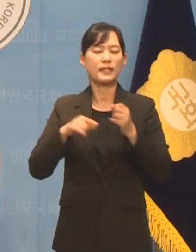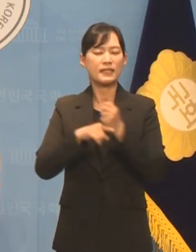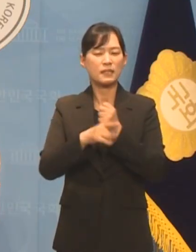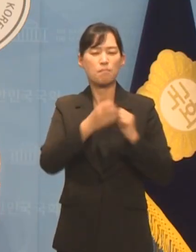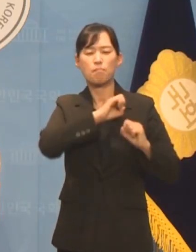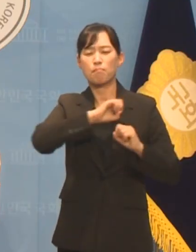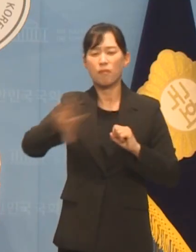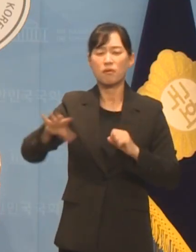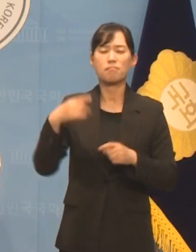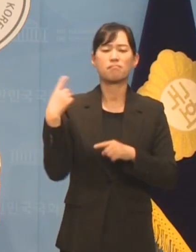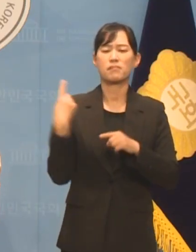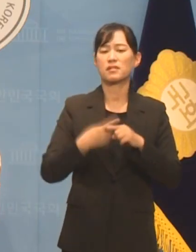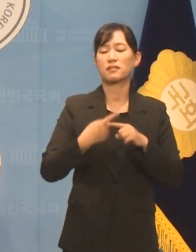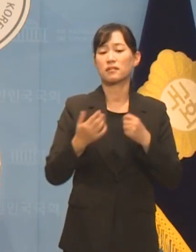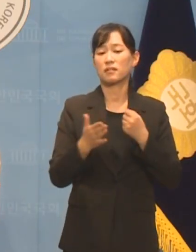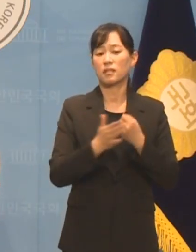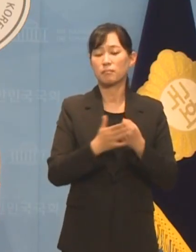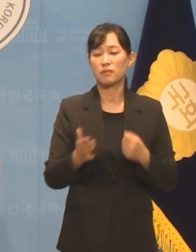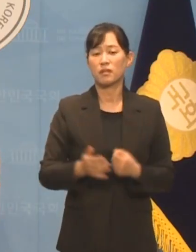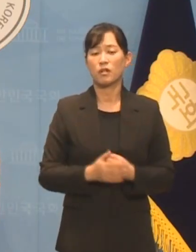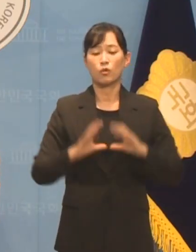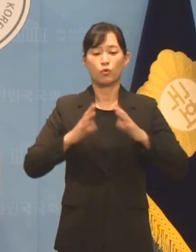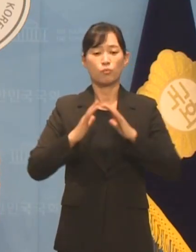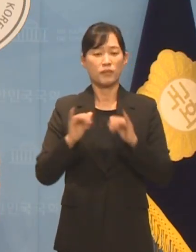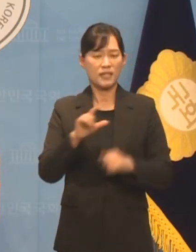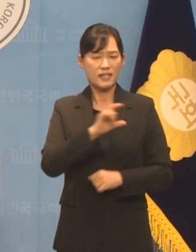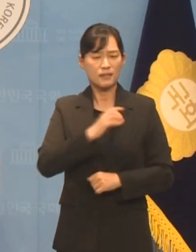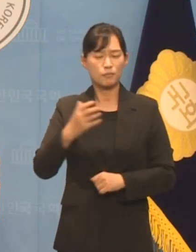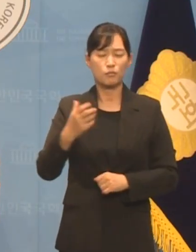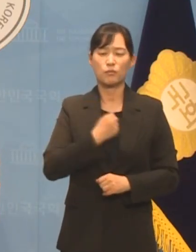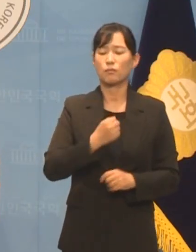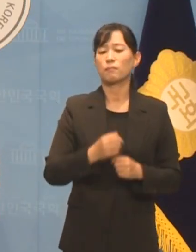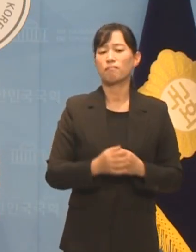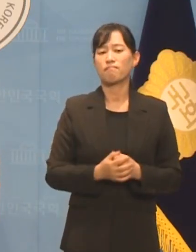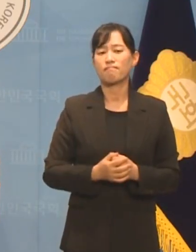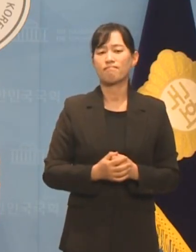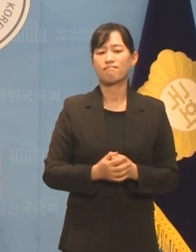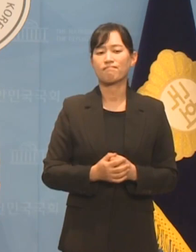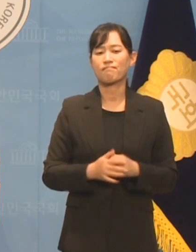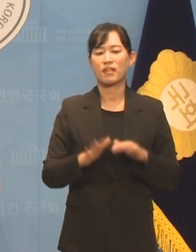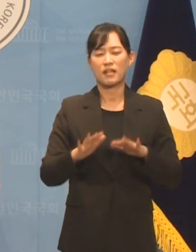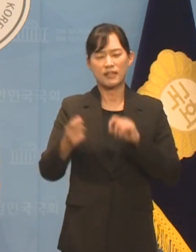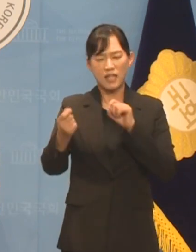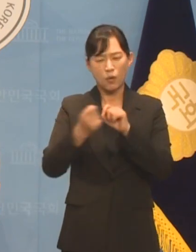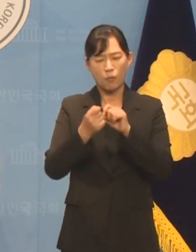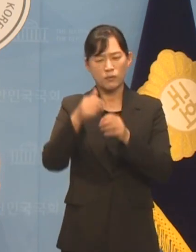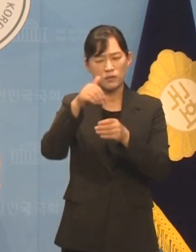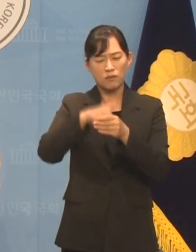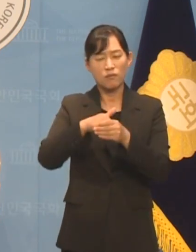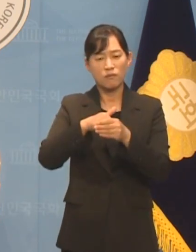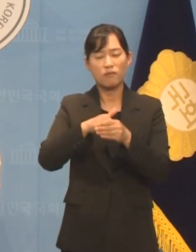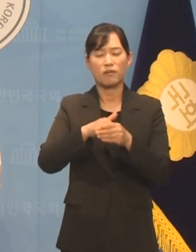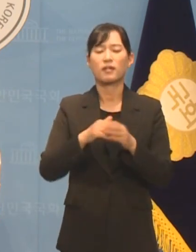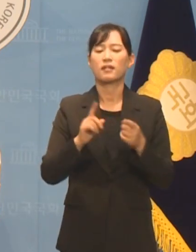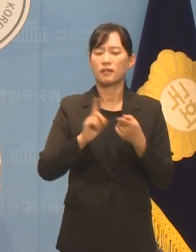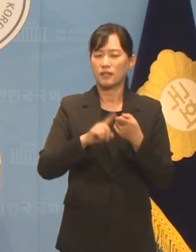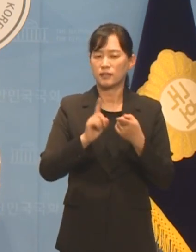저버린 것이므로 알고 국민의 이름으로 이 다가올 선거에 대해서는